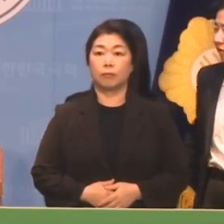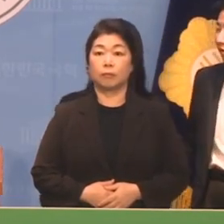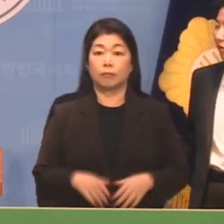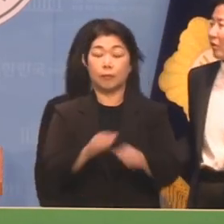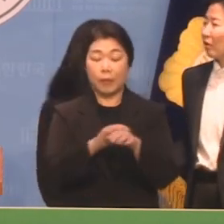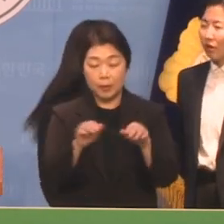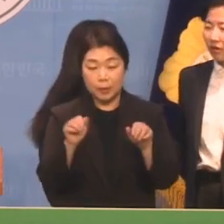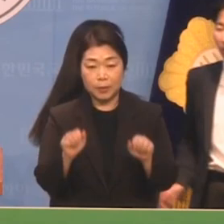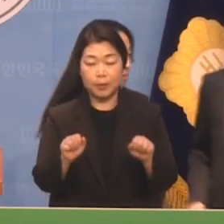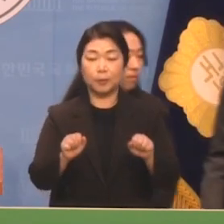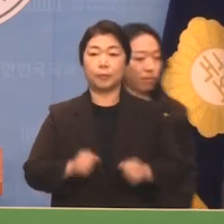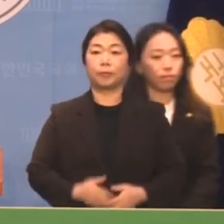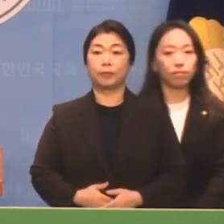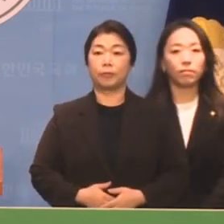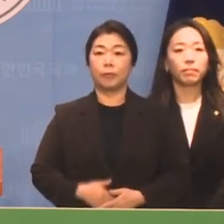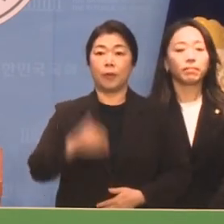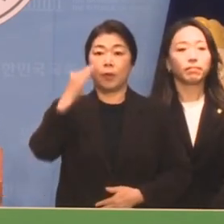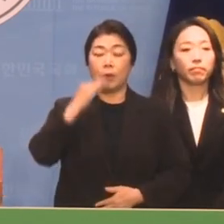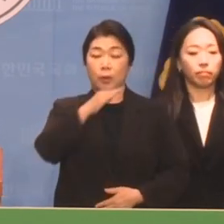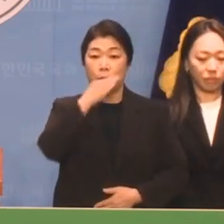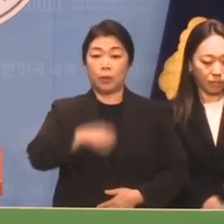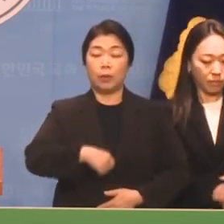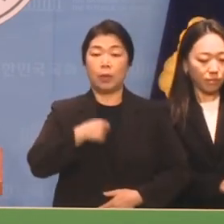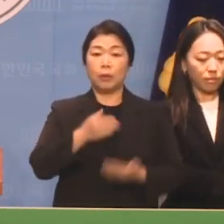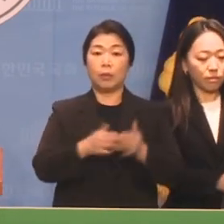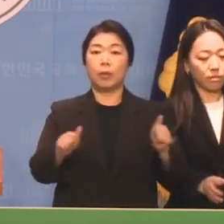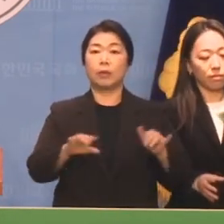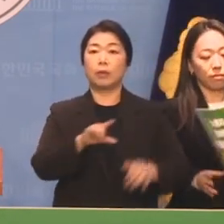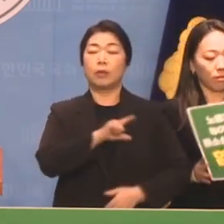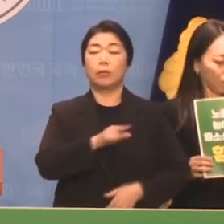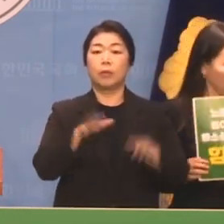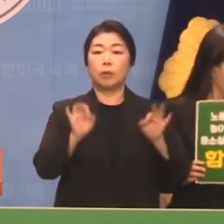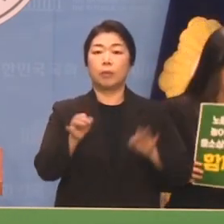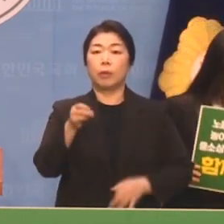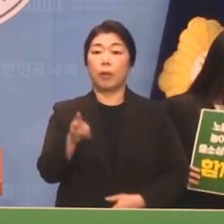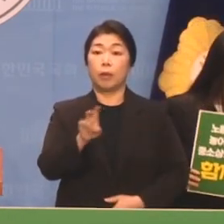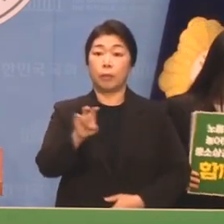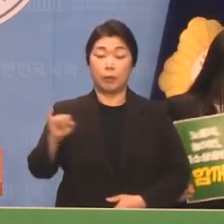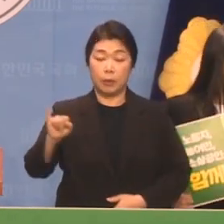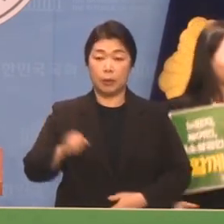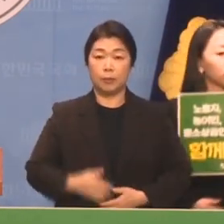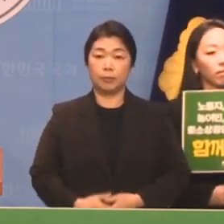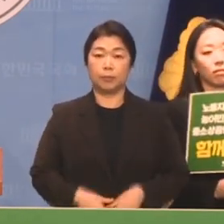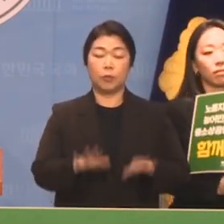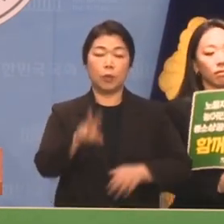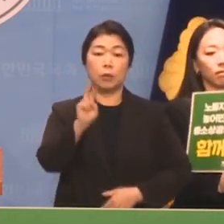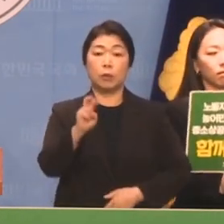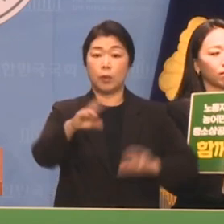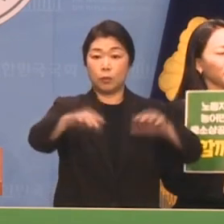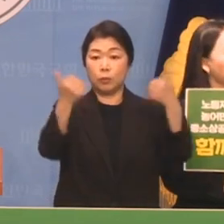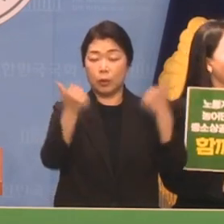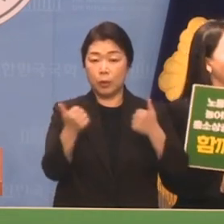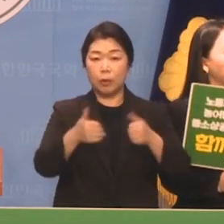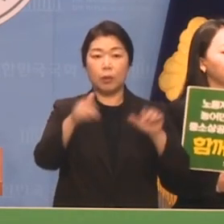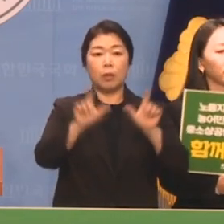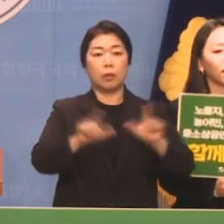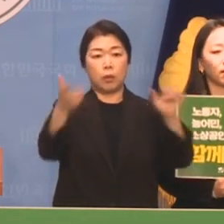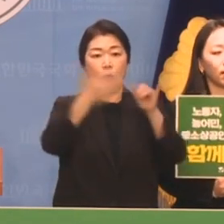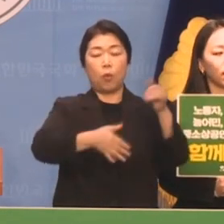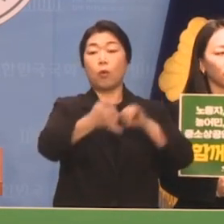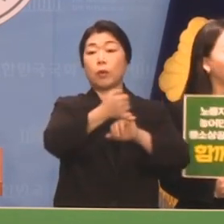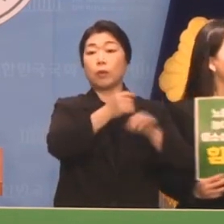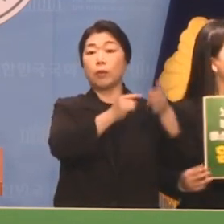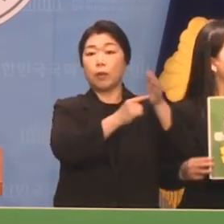예, 안녕하세요. 녹색정의당 공동대변인 김혜미입니다. 오늘 녹색정의당 22대 총선 기후공약